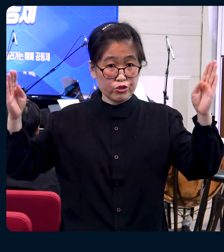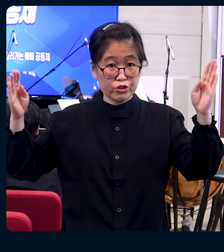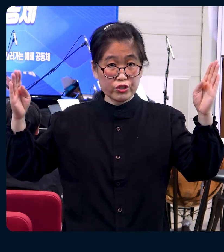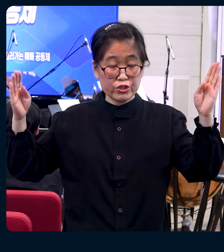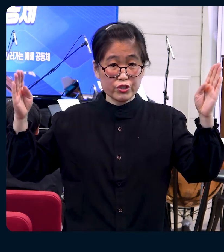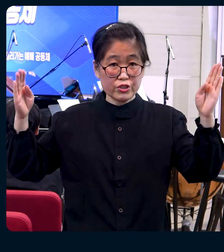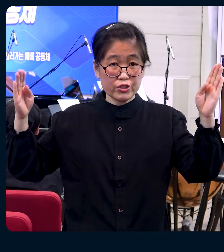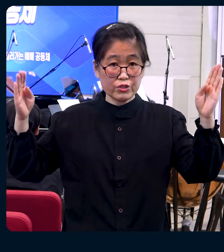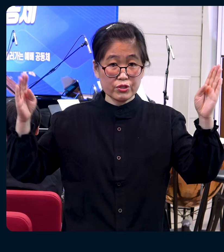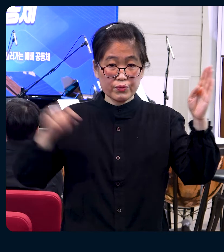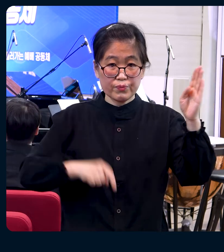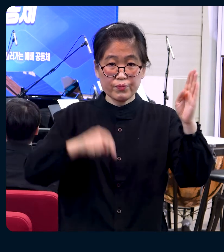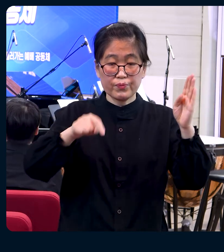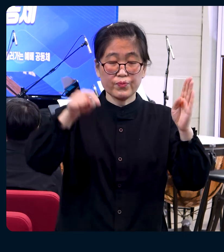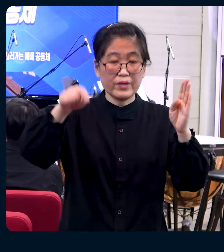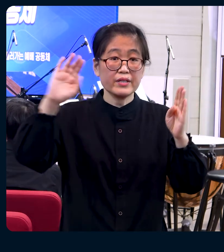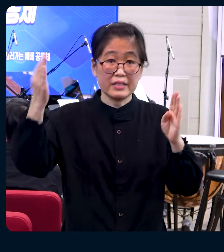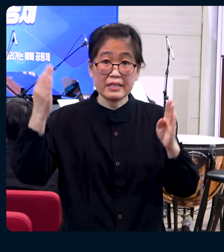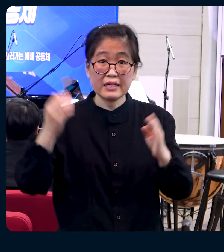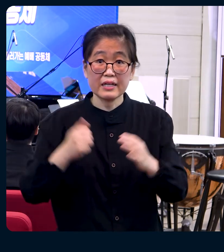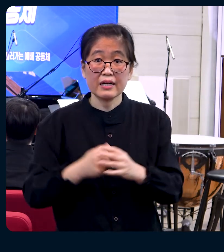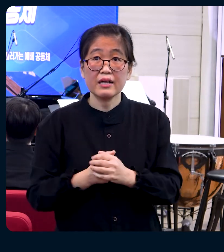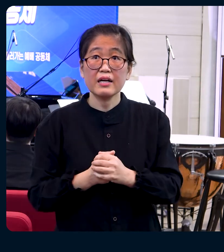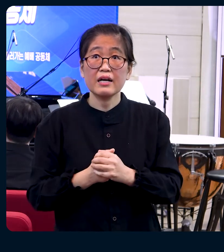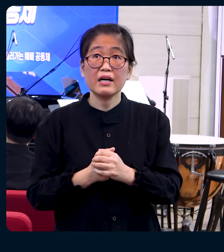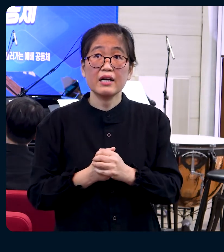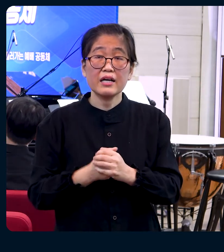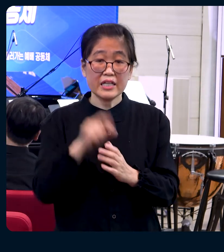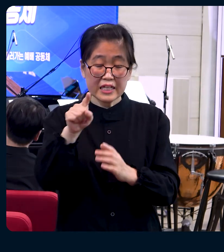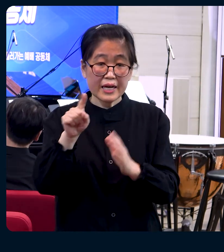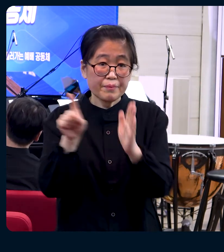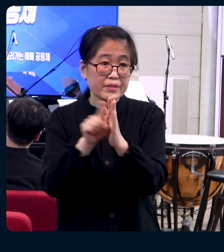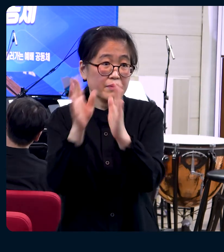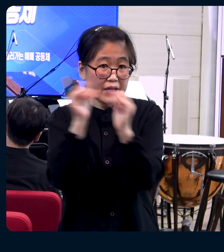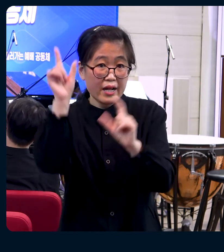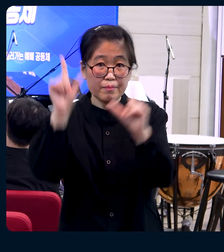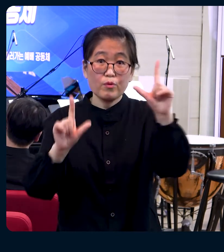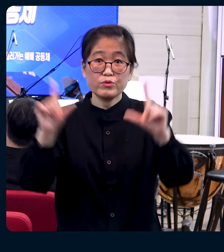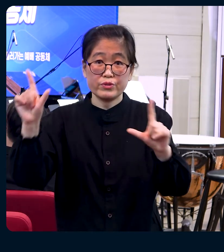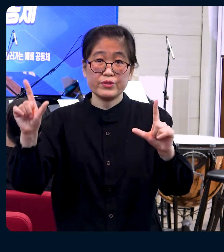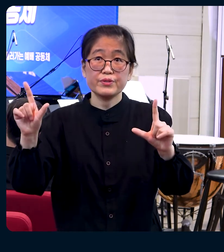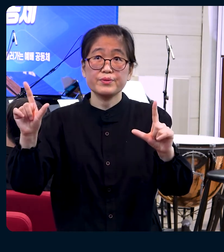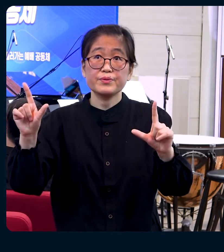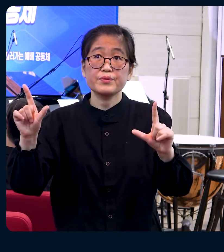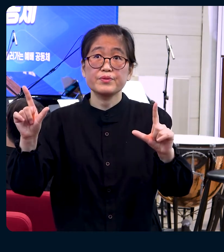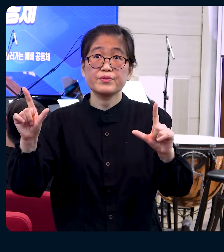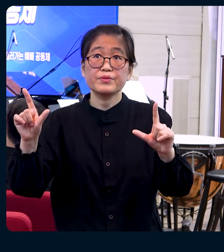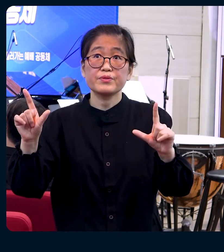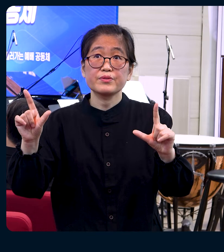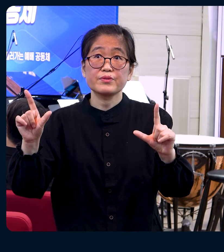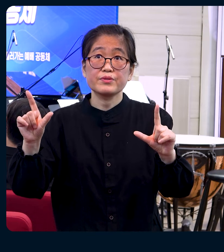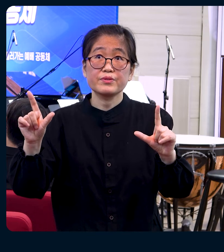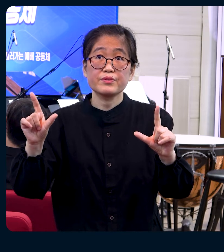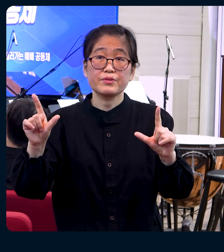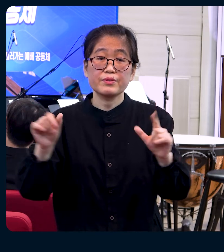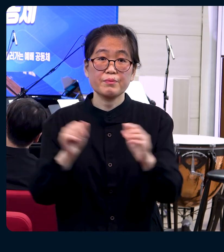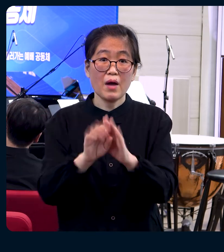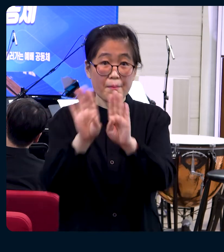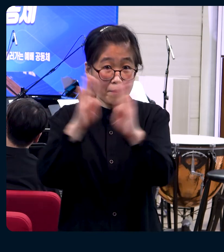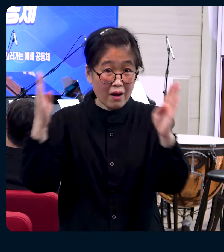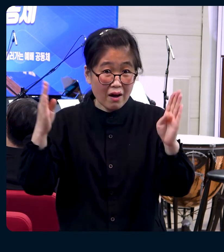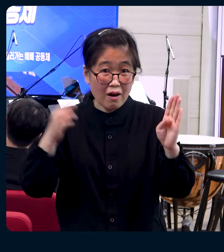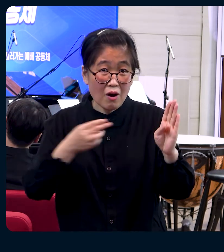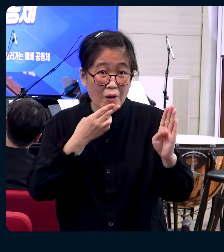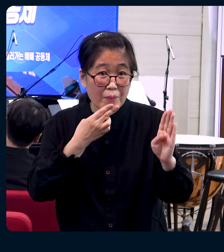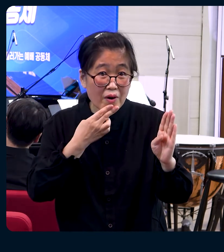하나님이 열어주시는 문을 뚜벅뚜벅 걸어 나가는 것입니다. 여러분, 이것이 신앙인의 삶입니다. 안